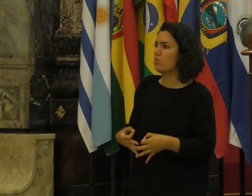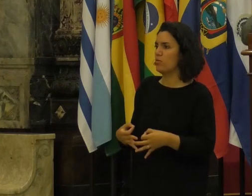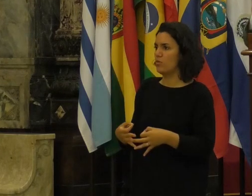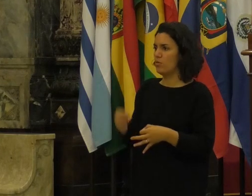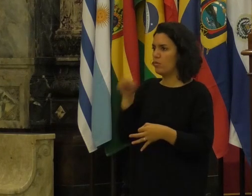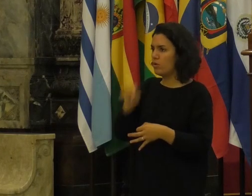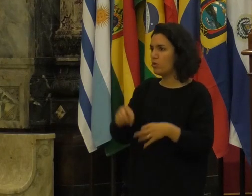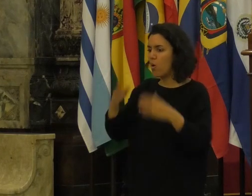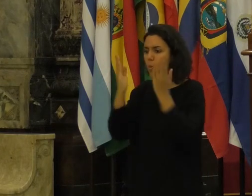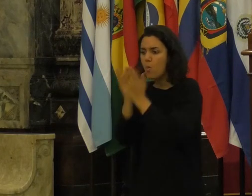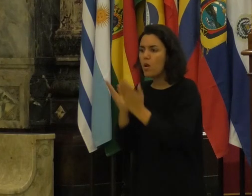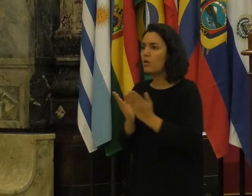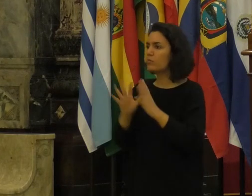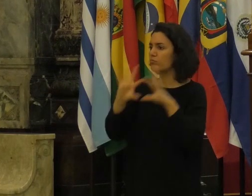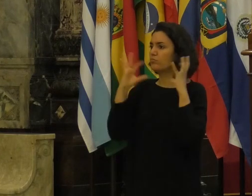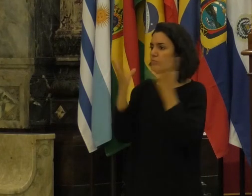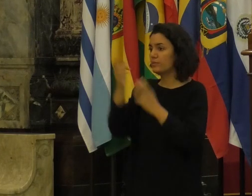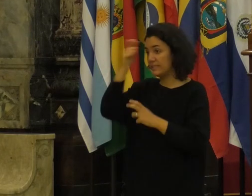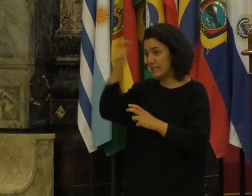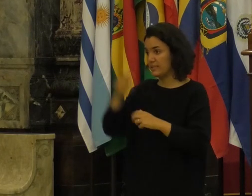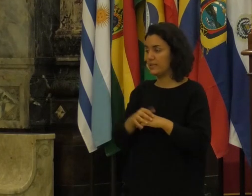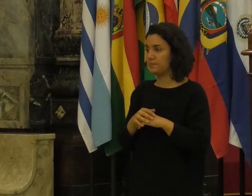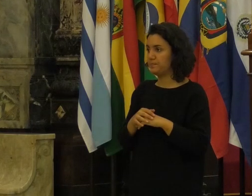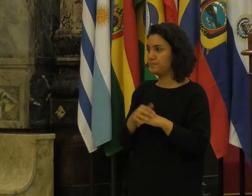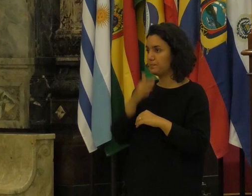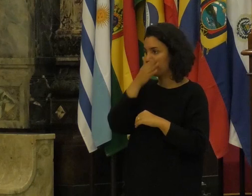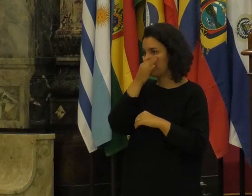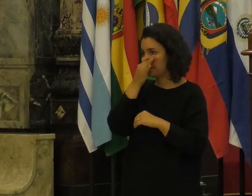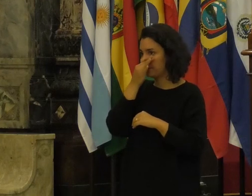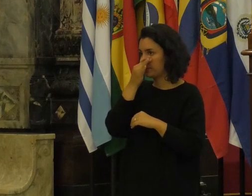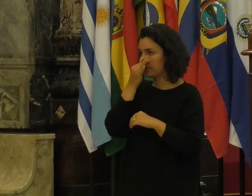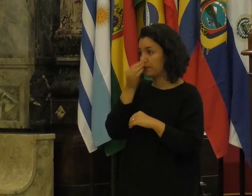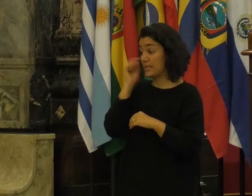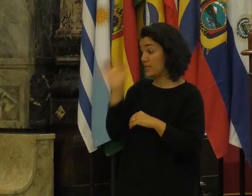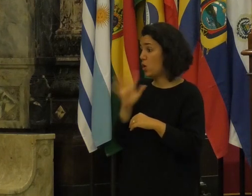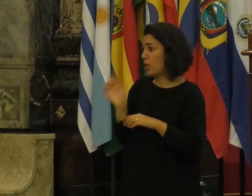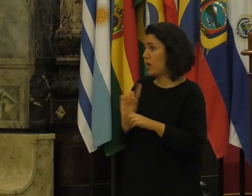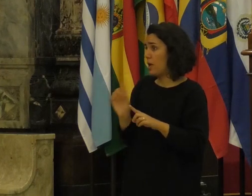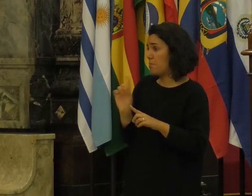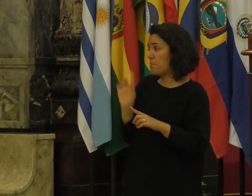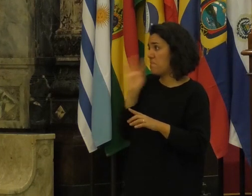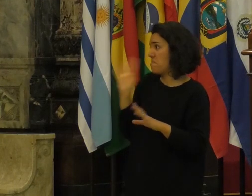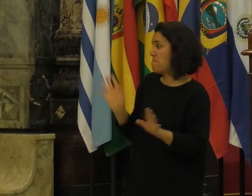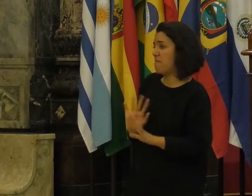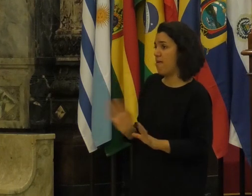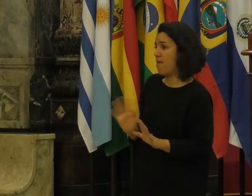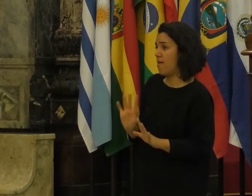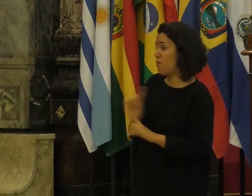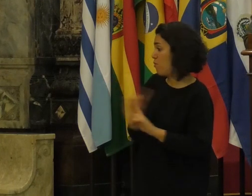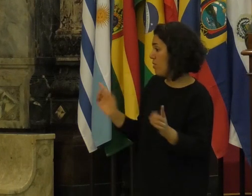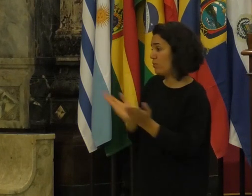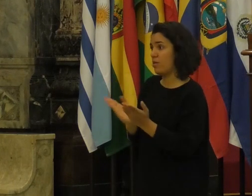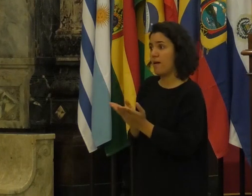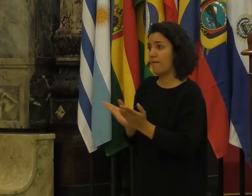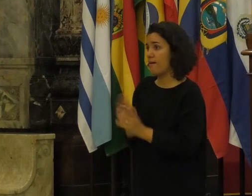estudio global sobre el tema de la ciencia. Y la psicología no la veía, sinceramente. Ahora,